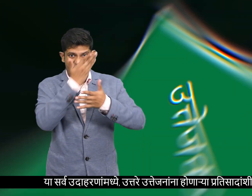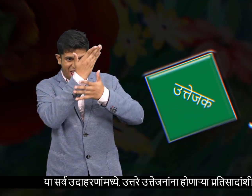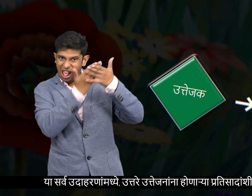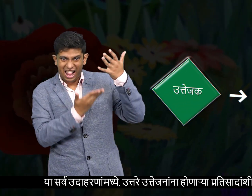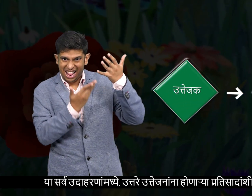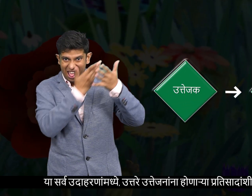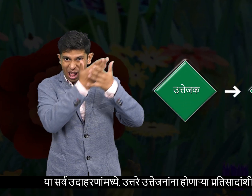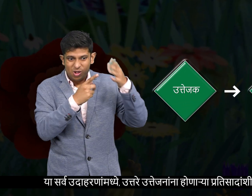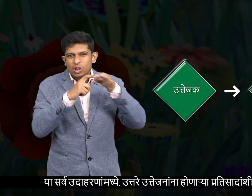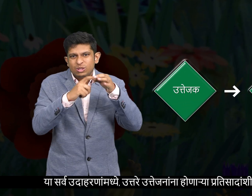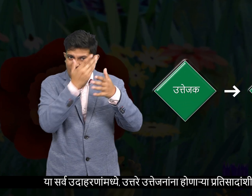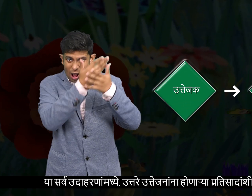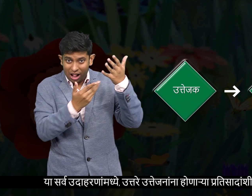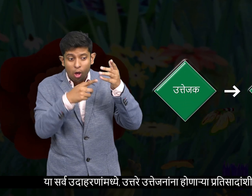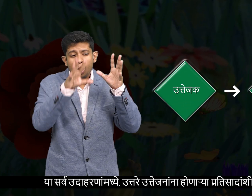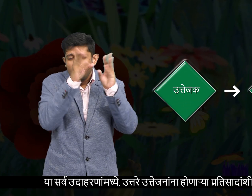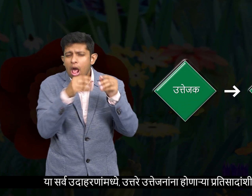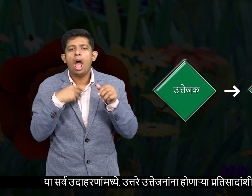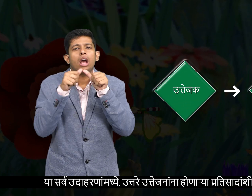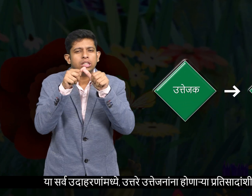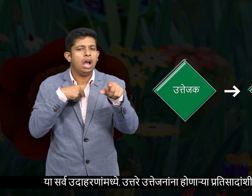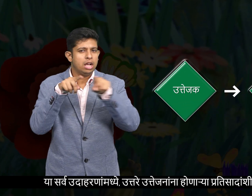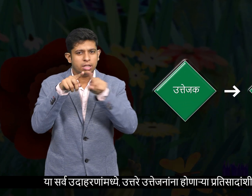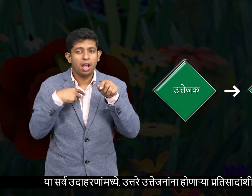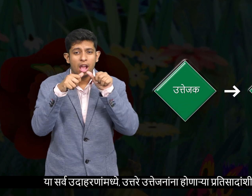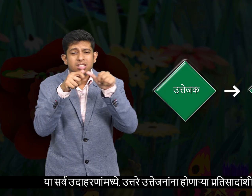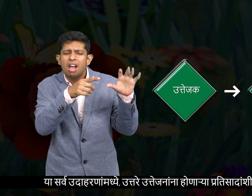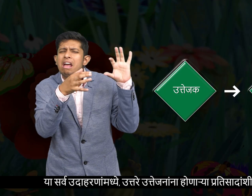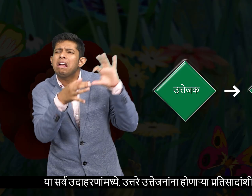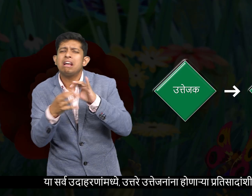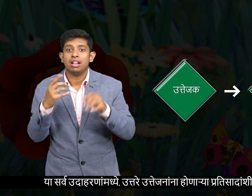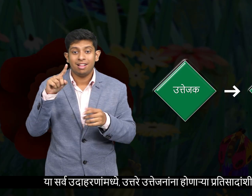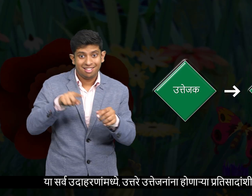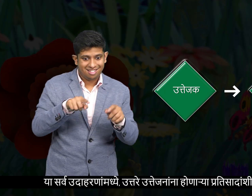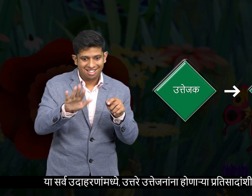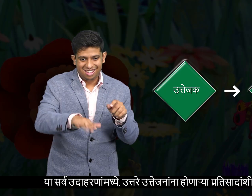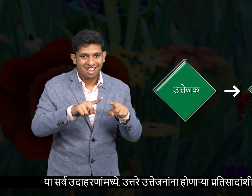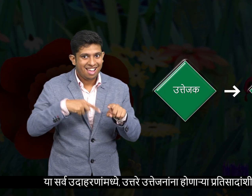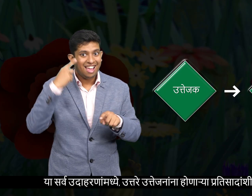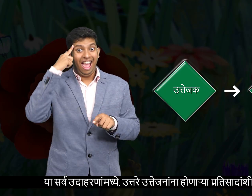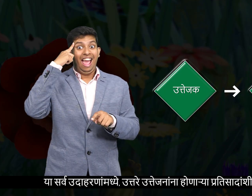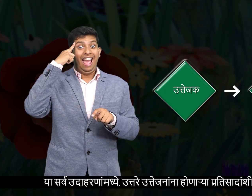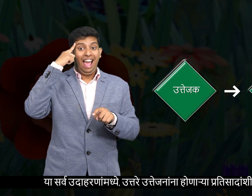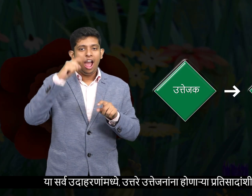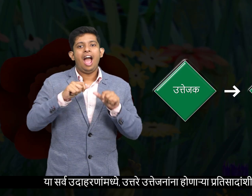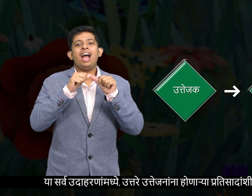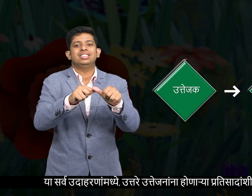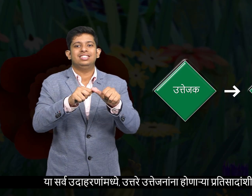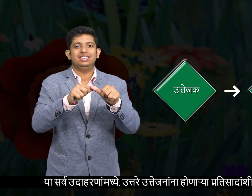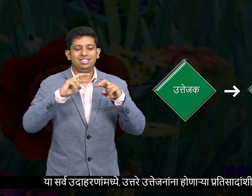या सर्व उदाहरणांमध्ये उत्तरे उत्तेजनांना होणाऱ्या प्रतिसादांशी संबंधित